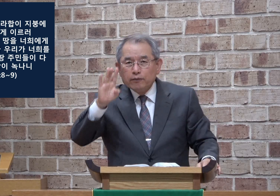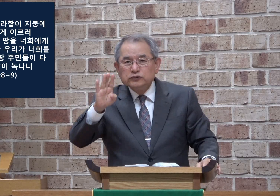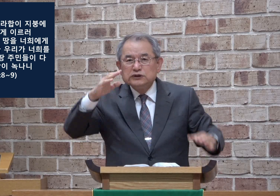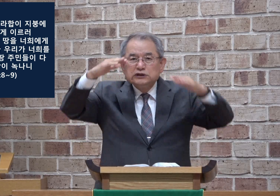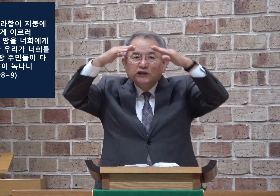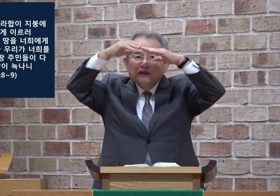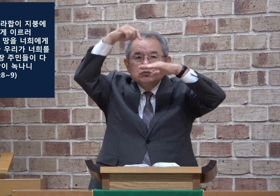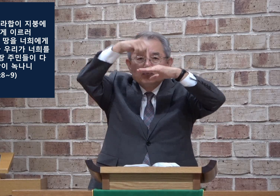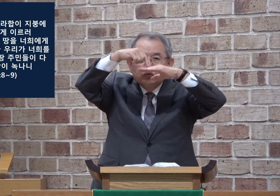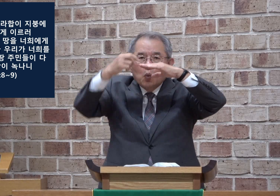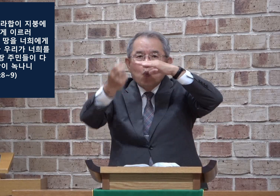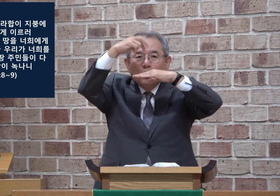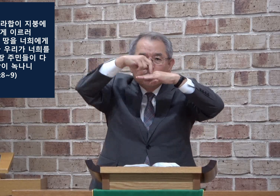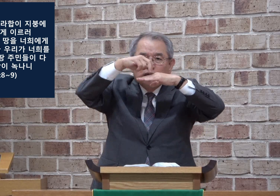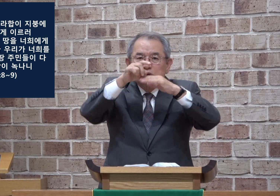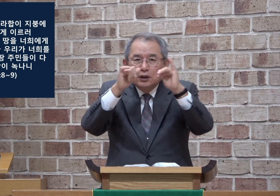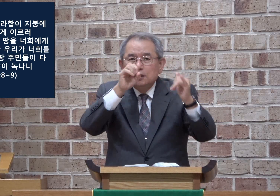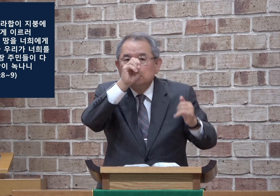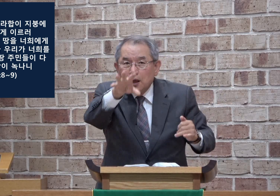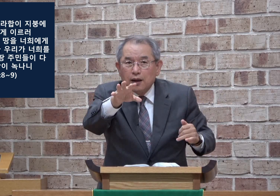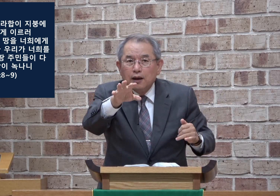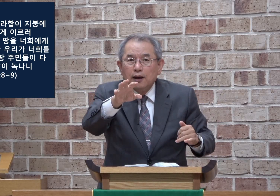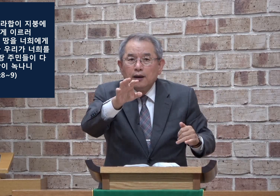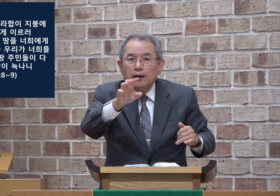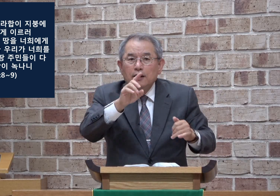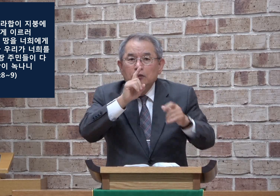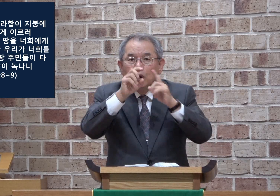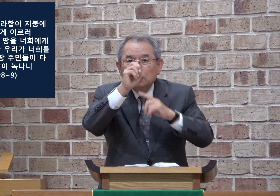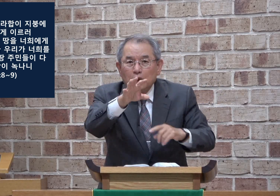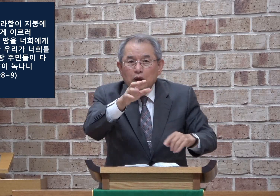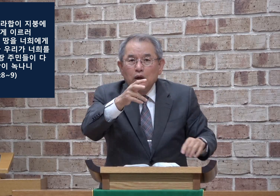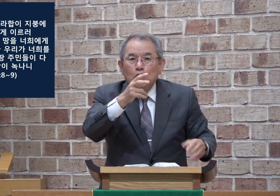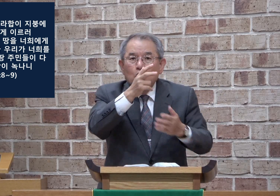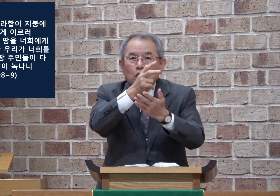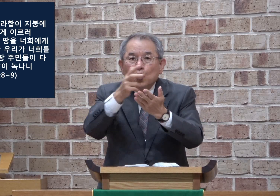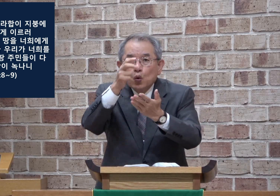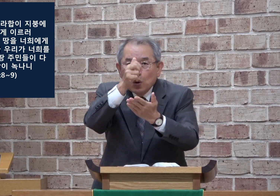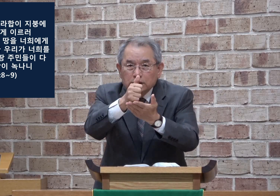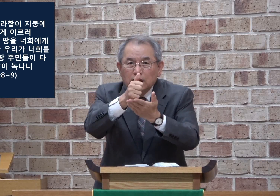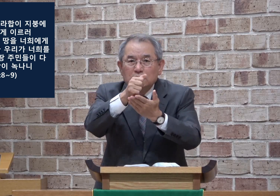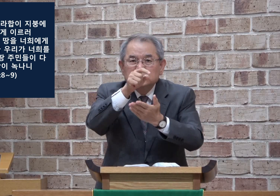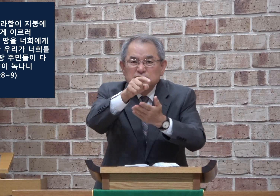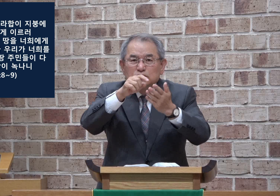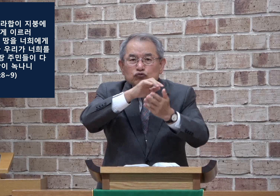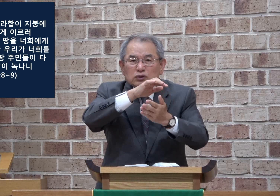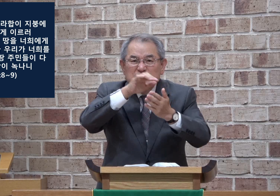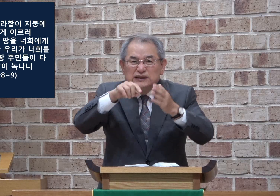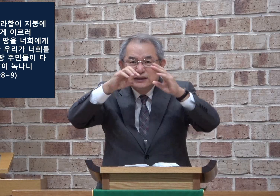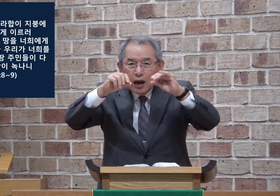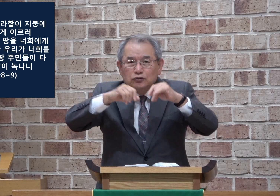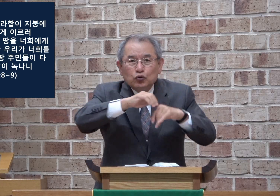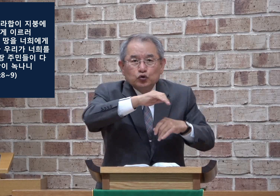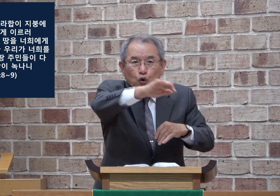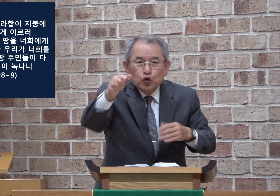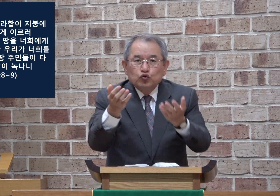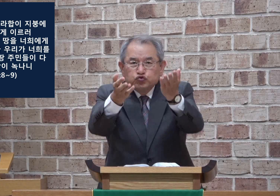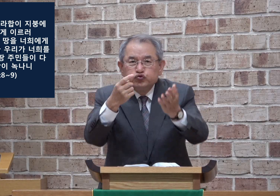라합이 지붕에 올라가서 그들에게 이르러 말하되 여호와께서 이 땅을 너희에게 주신 줄을